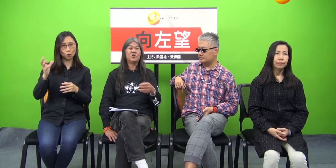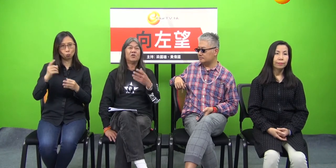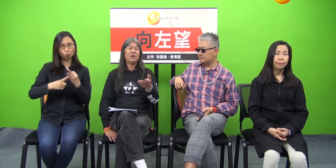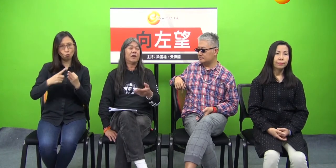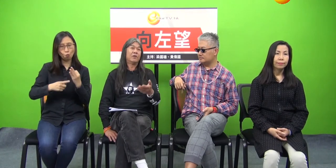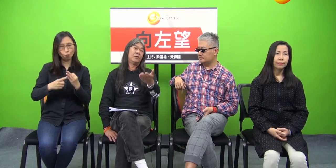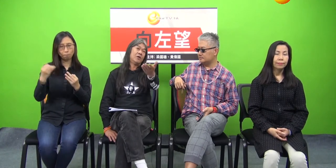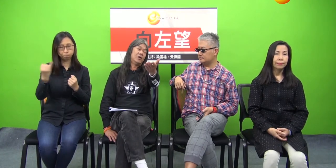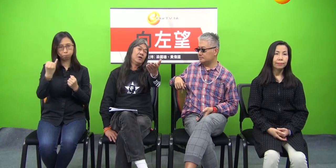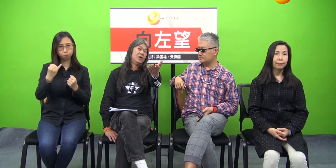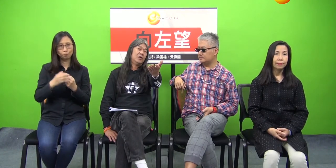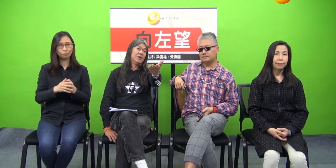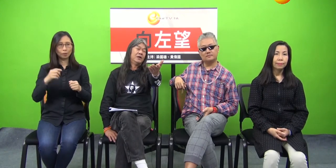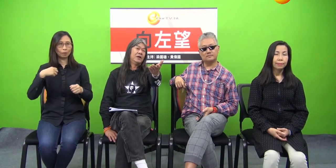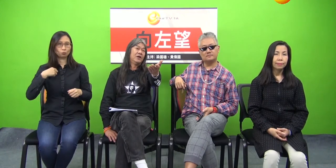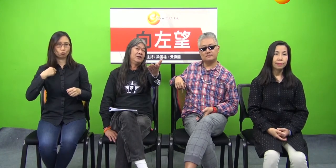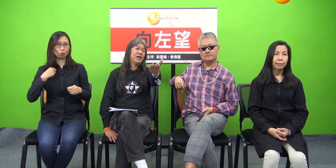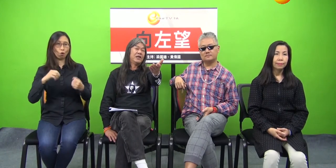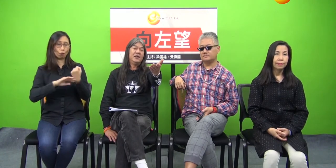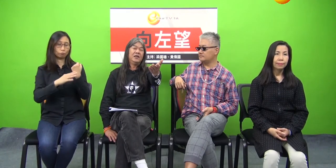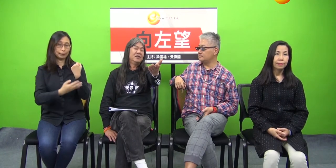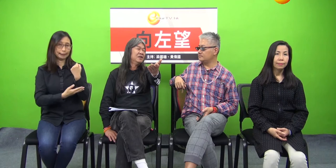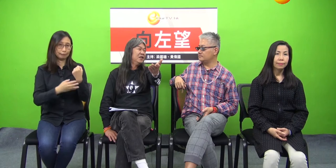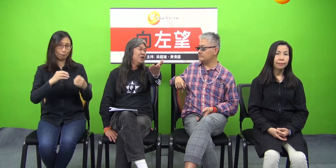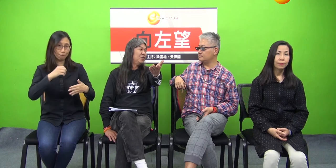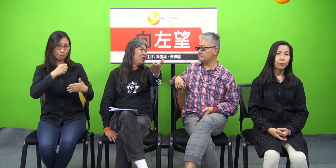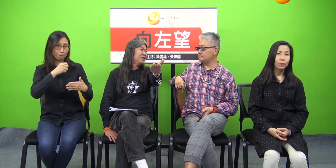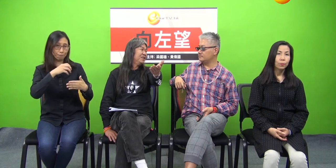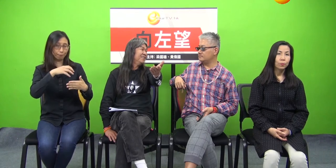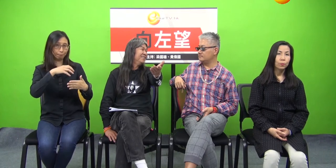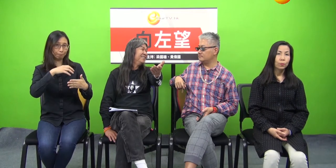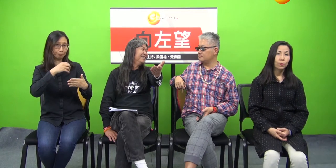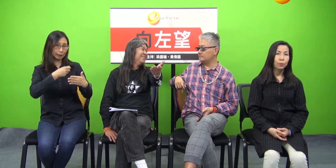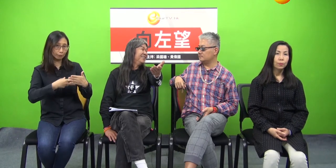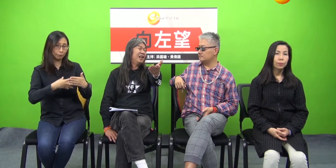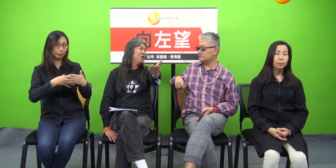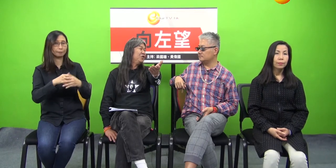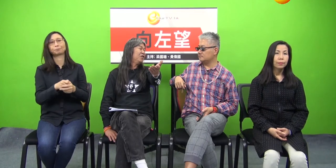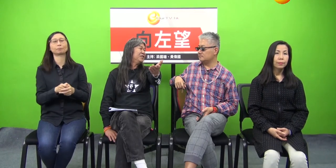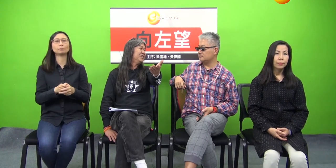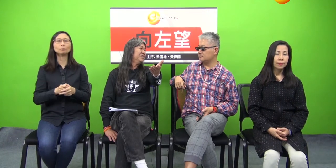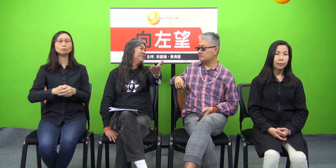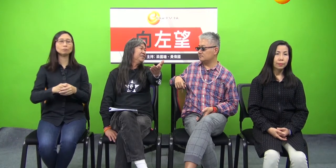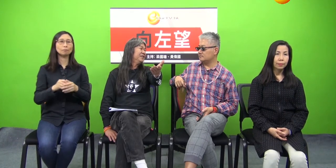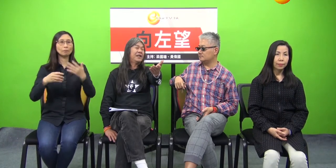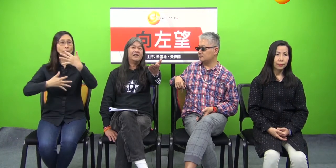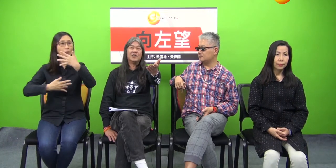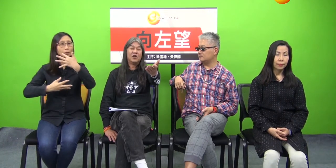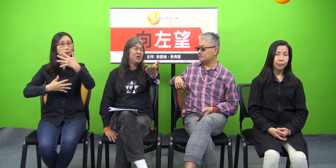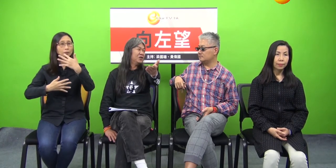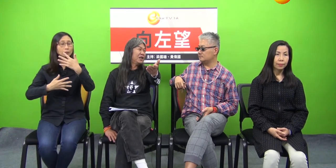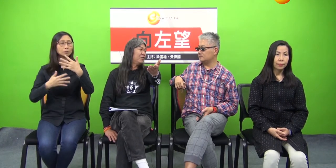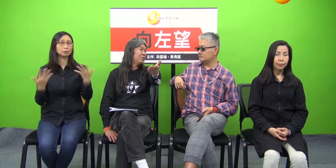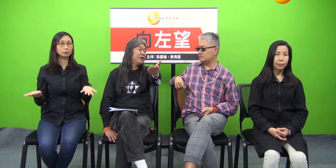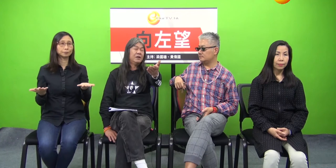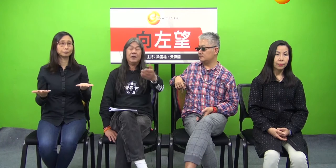係你講中國憲法。喂，我哥，我問你啦，你制憲於何時？你行憲於何時？你幾時將啲